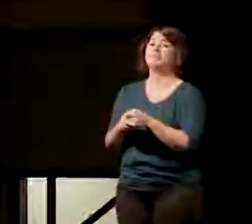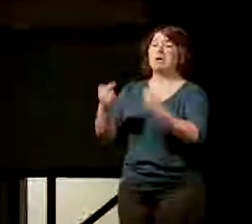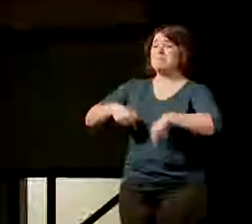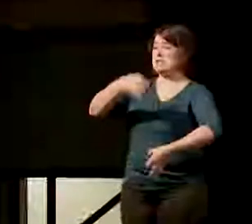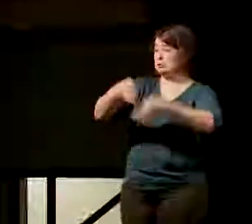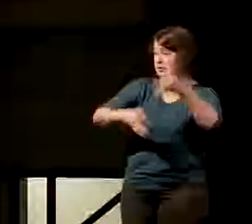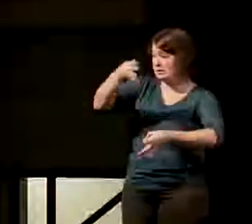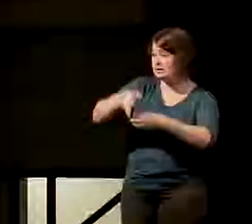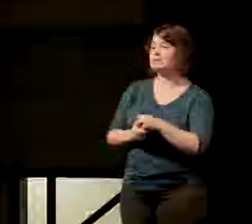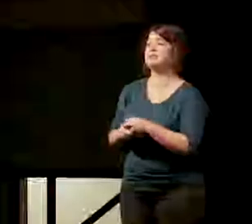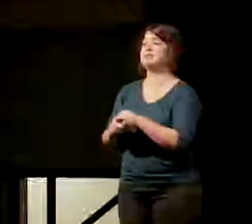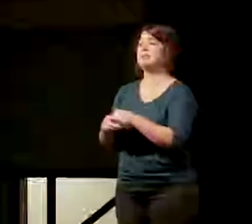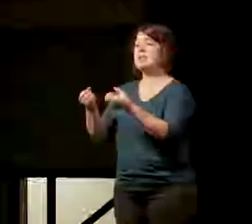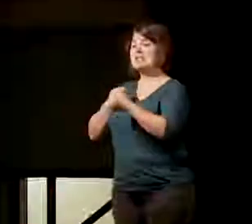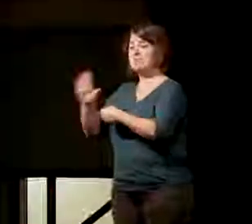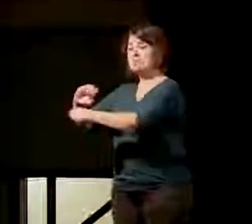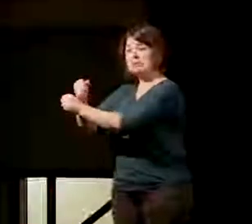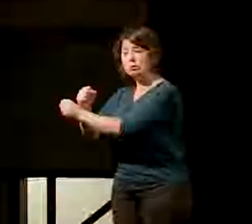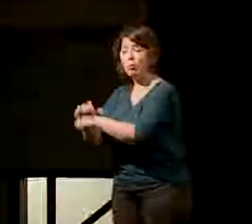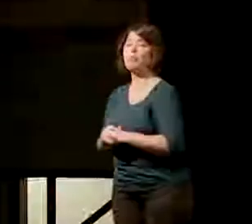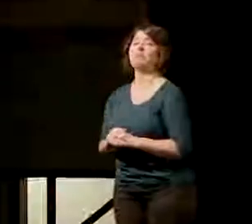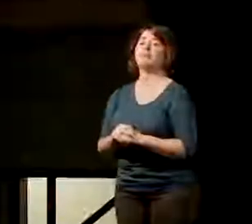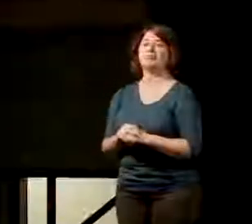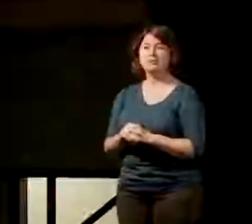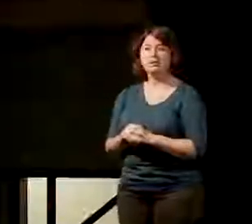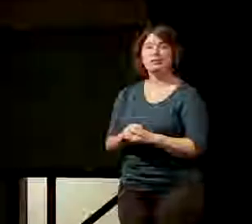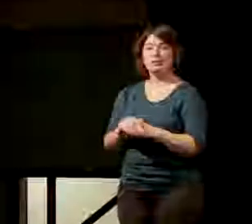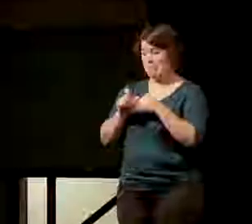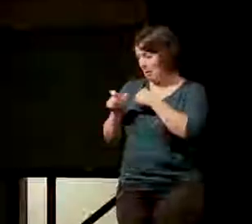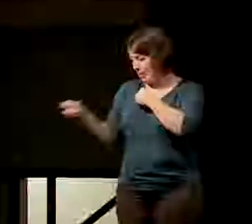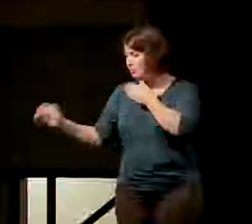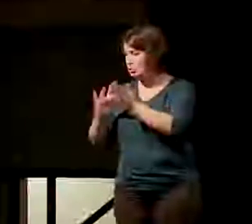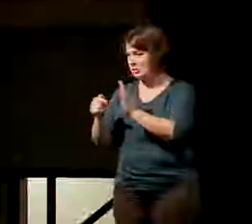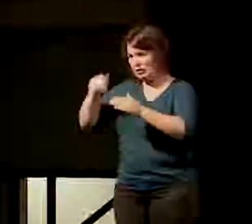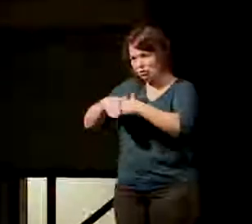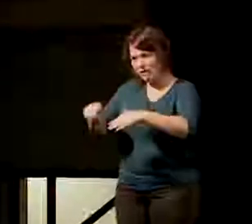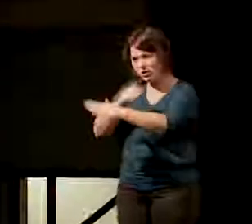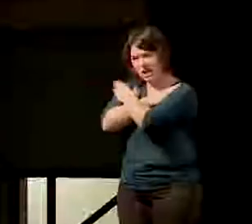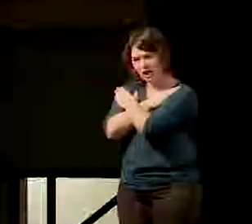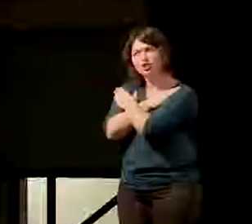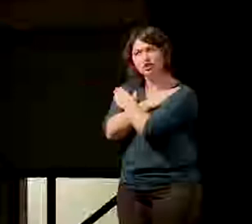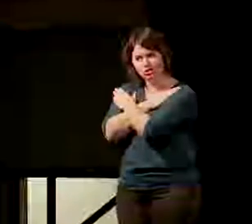la Justice, des services pénitentiaires. Vous voyez, là, on a toute la chaîne, donc il faudra être assez sage ce soir.